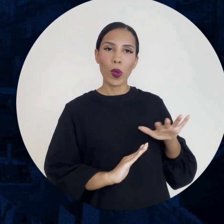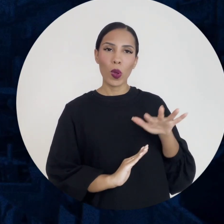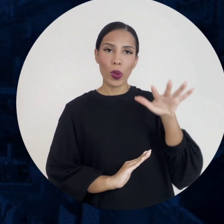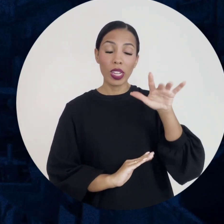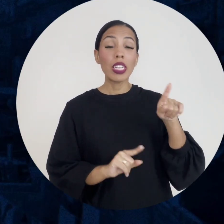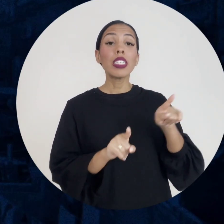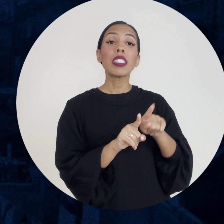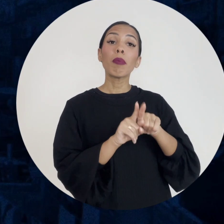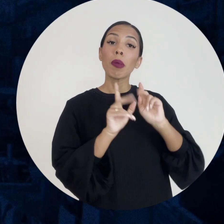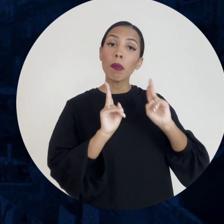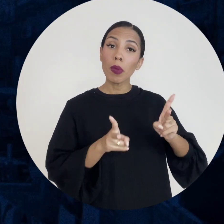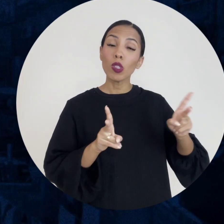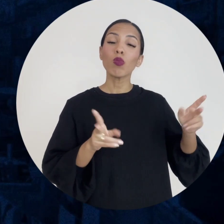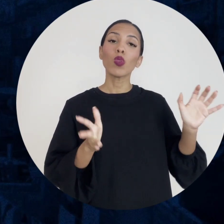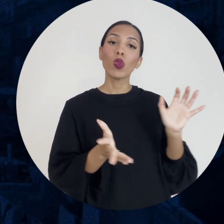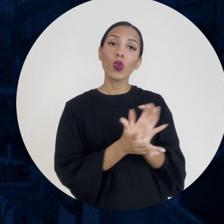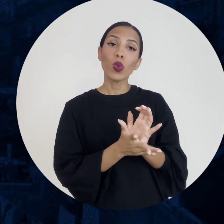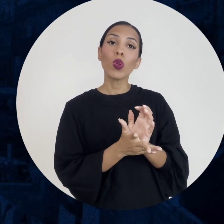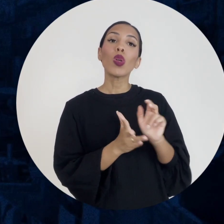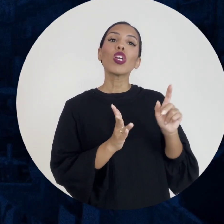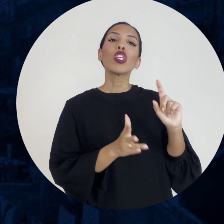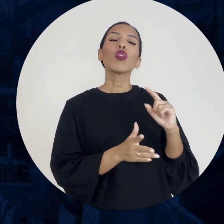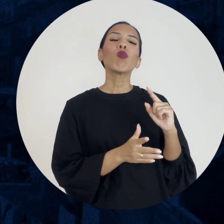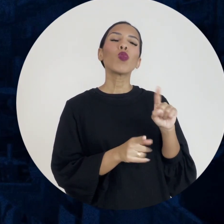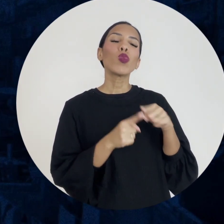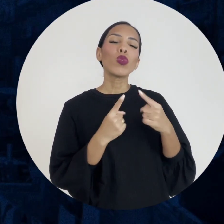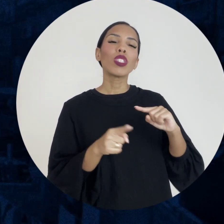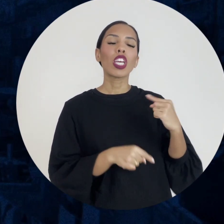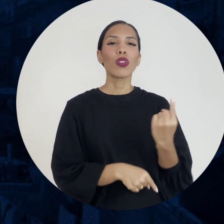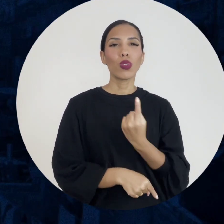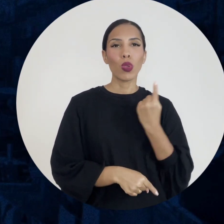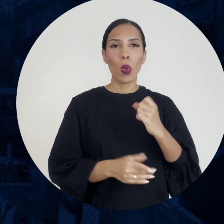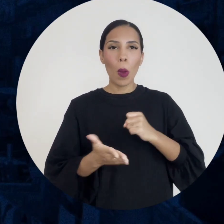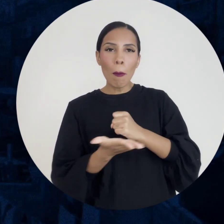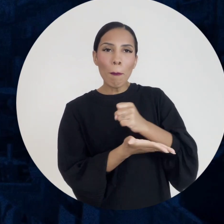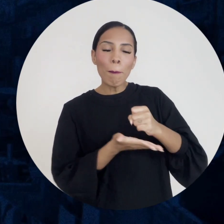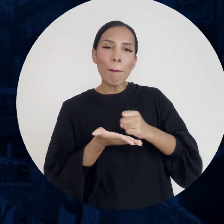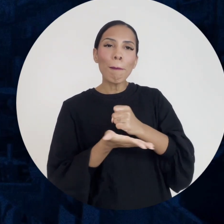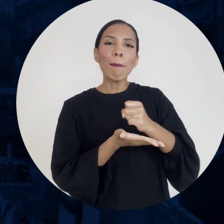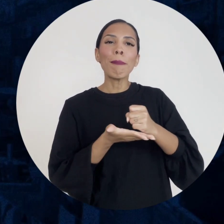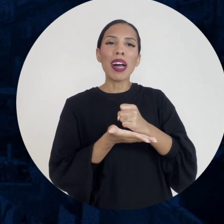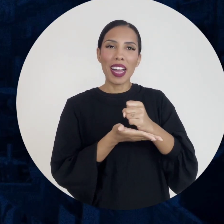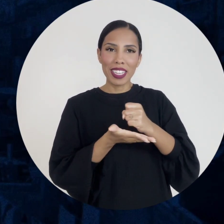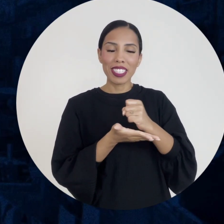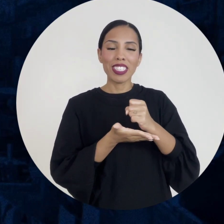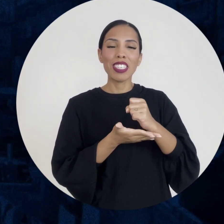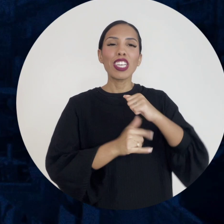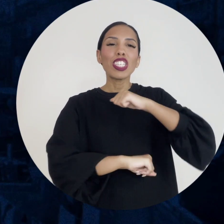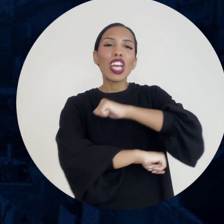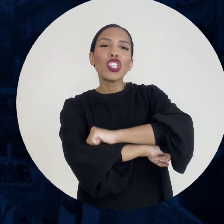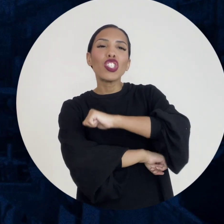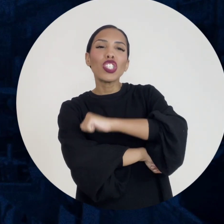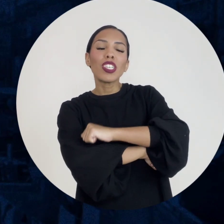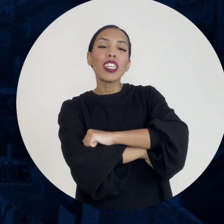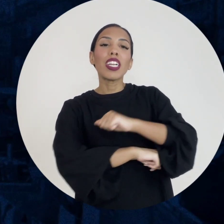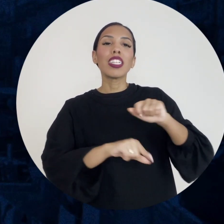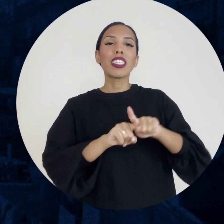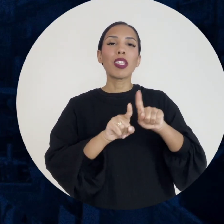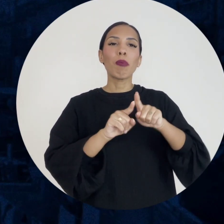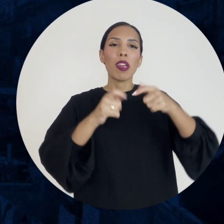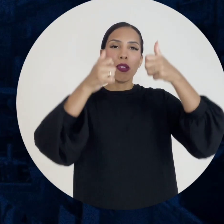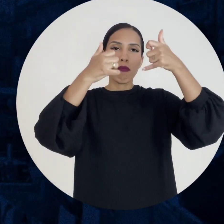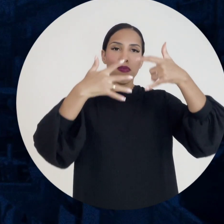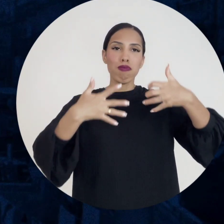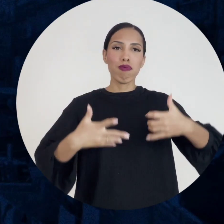Grupo Chorando à Toa, a música Solitário, usada como base para o quadro da Minha Janela e também nos créditos.